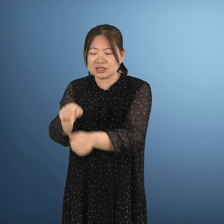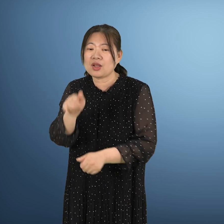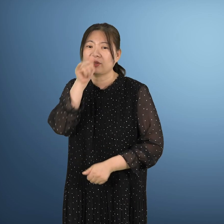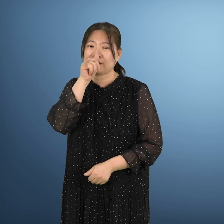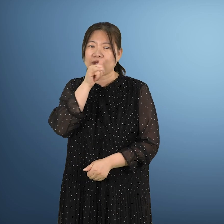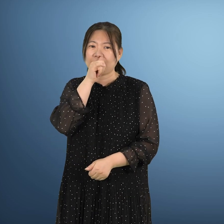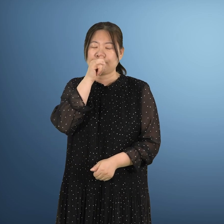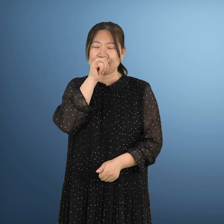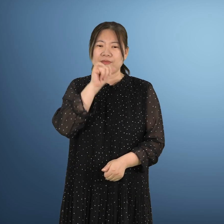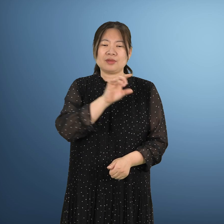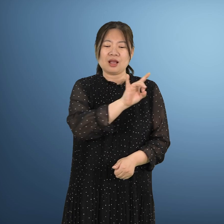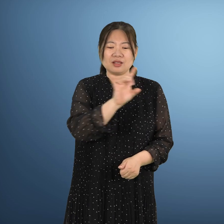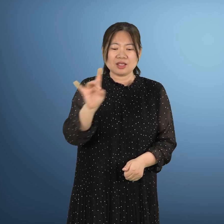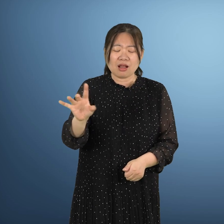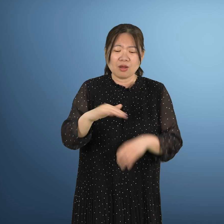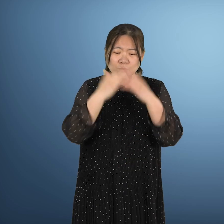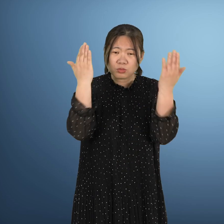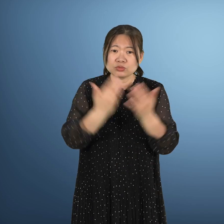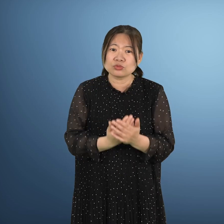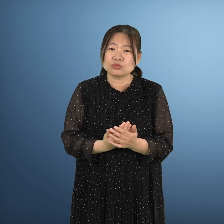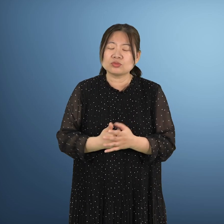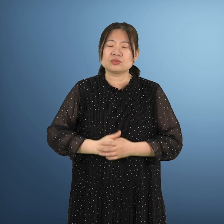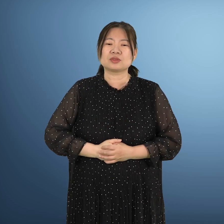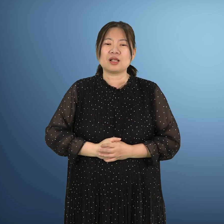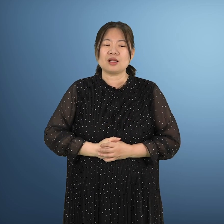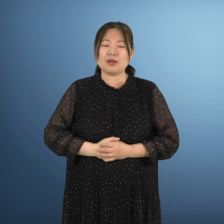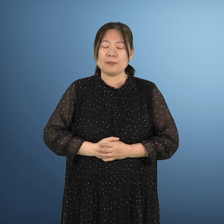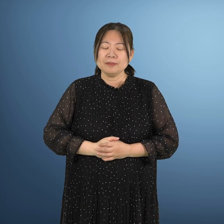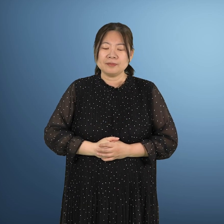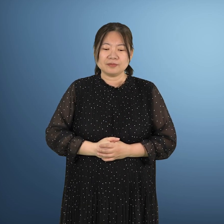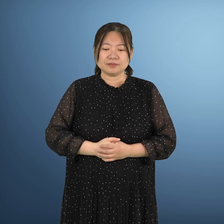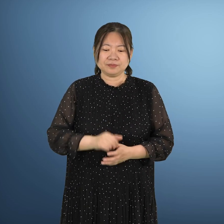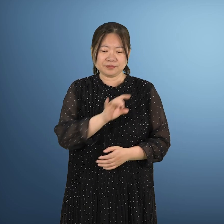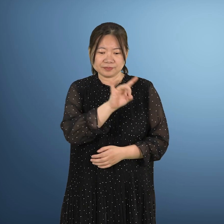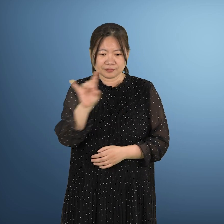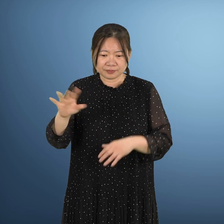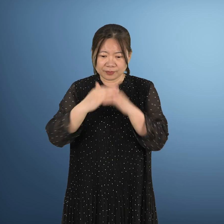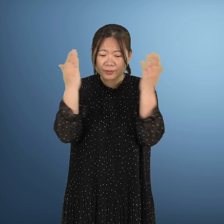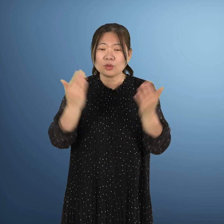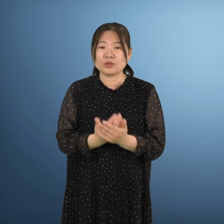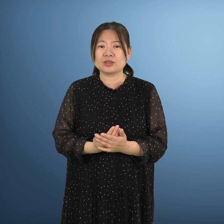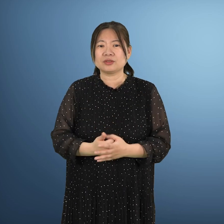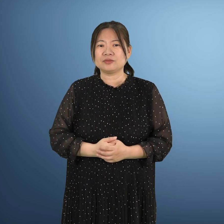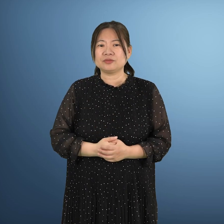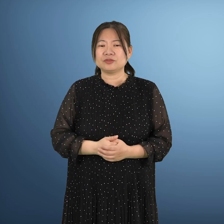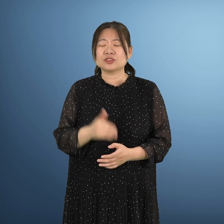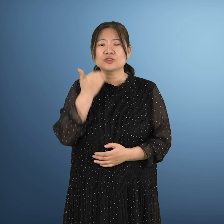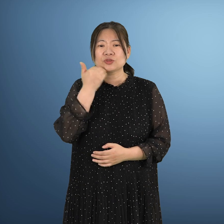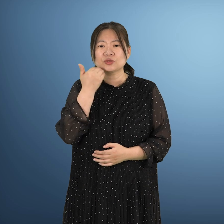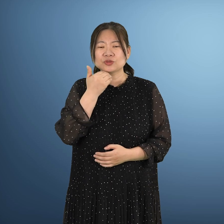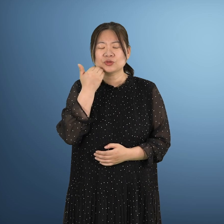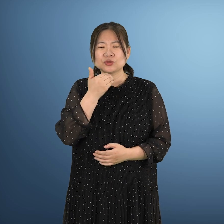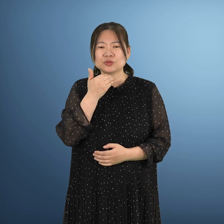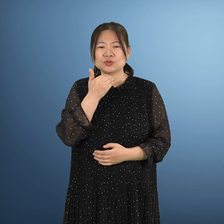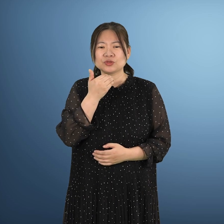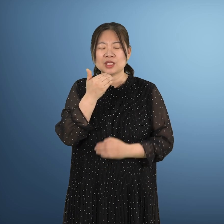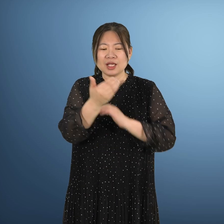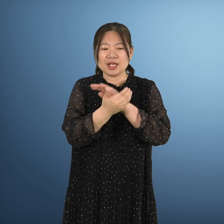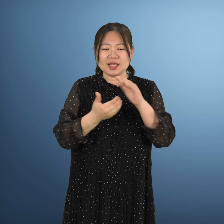그러면 이 하나하나에 전부, 이 항목 하나하나에 누구의